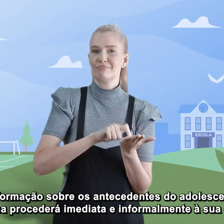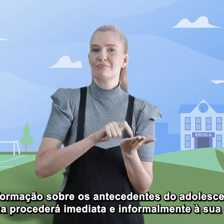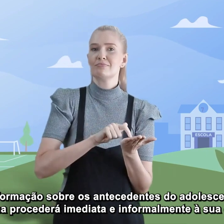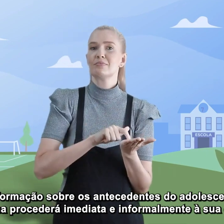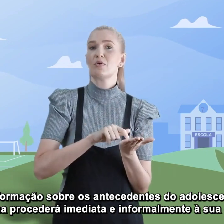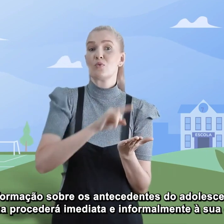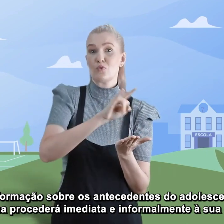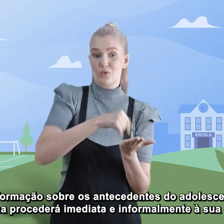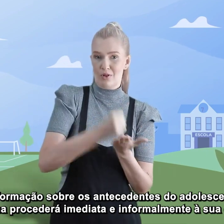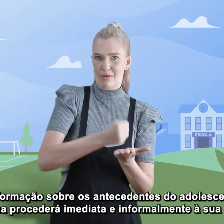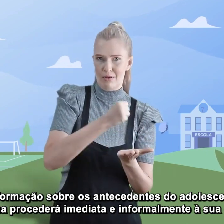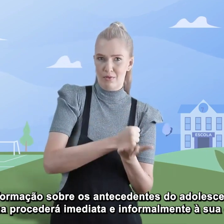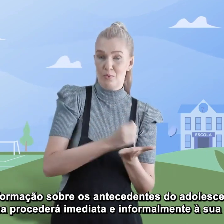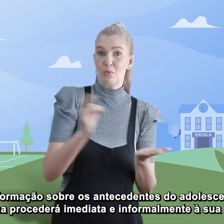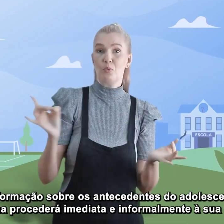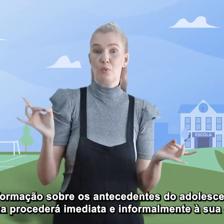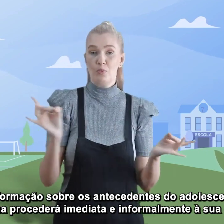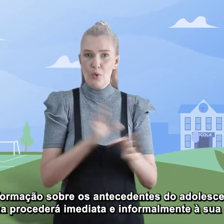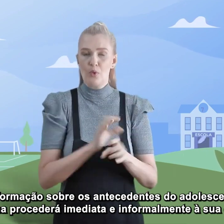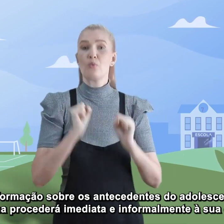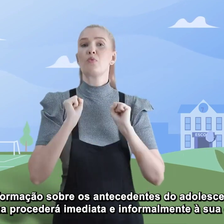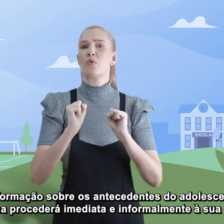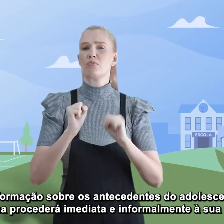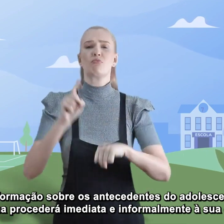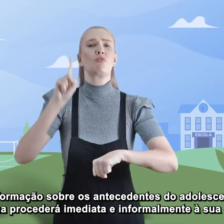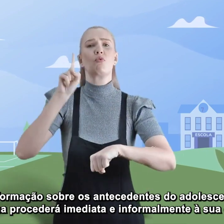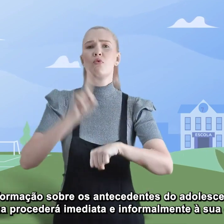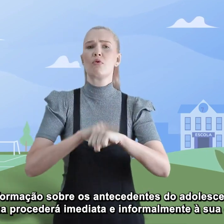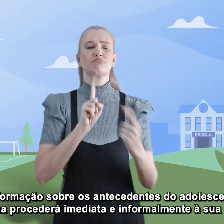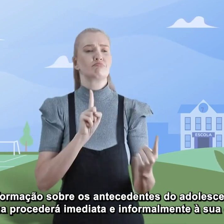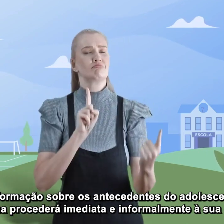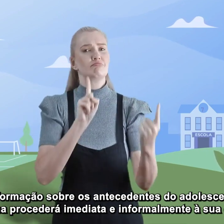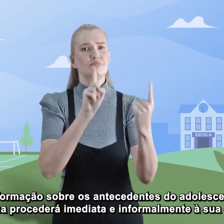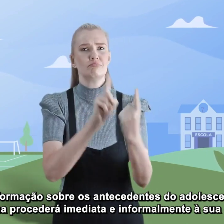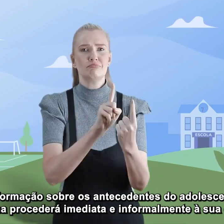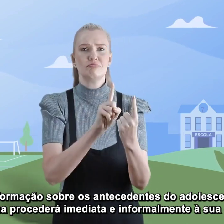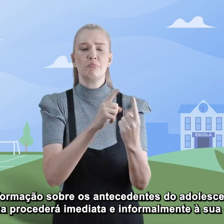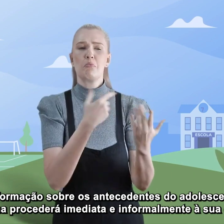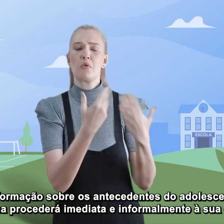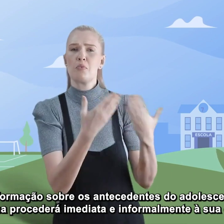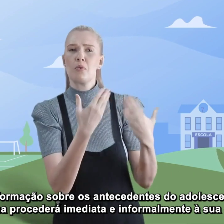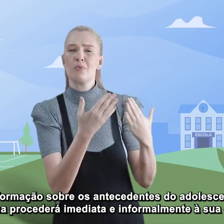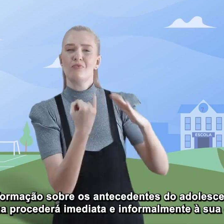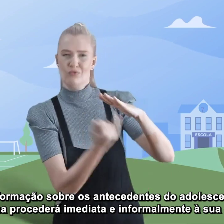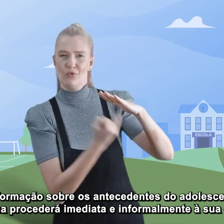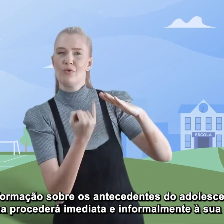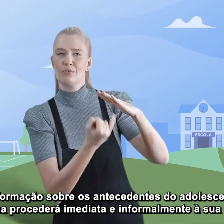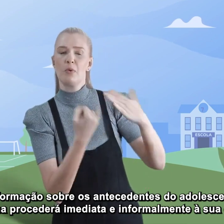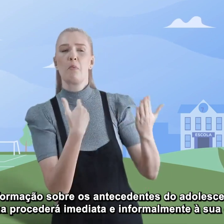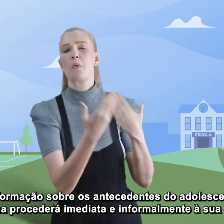os antecedentes do adolescente, dessa forma, procederá imediata e informalmente à sua